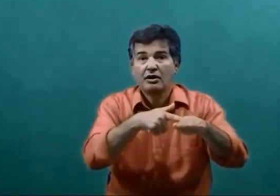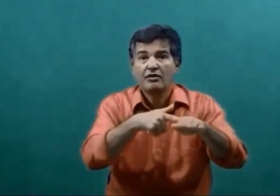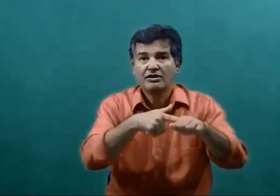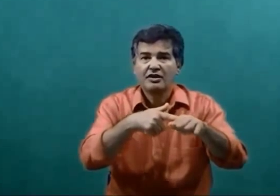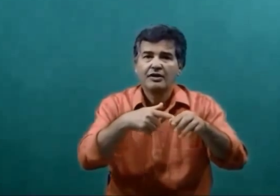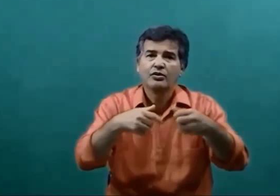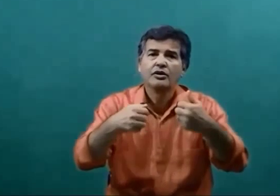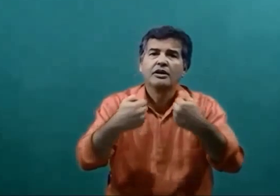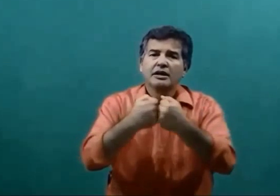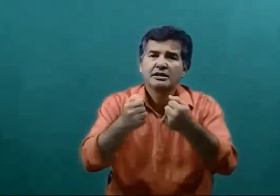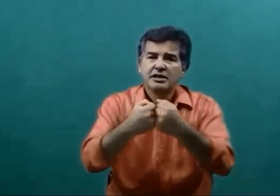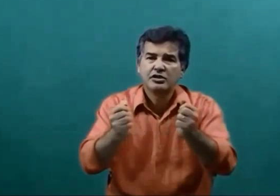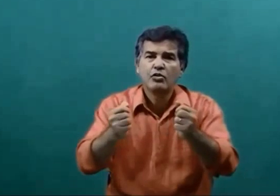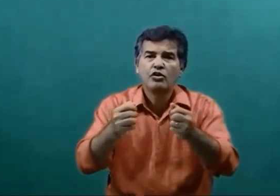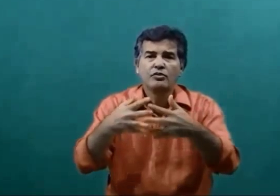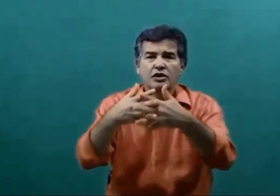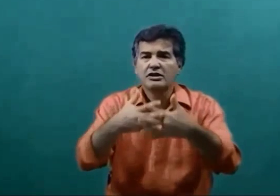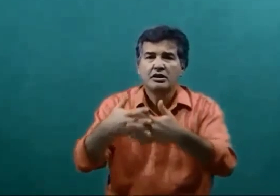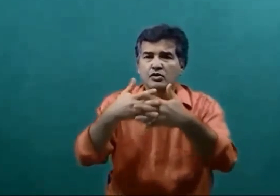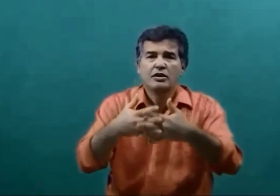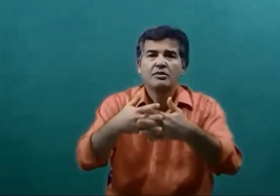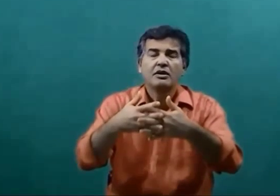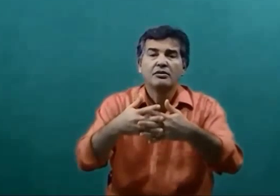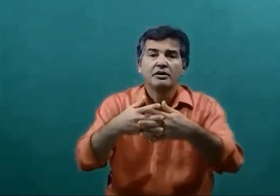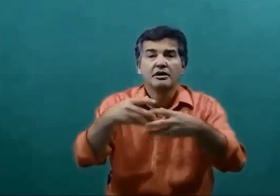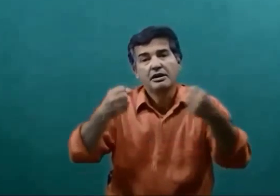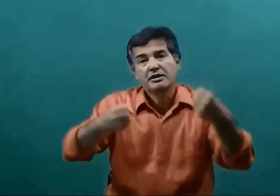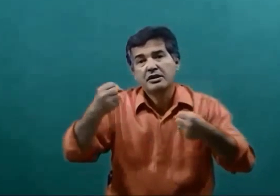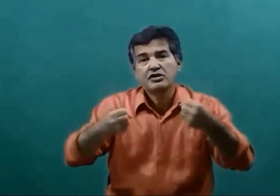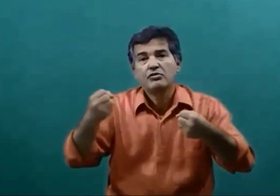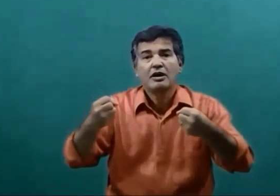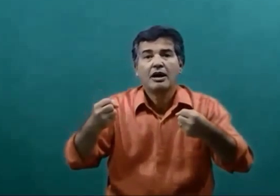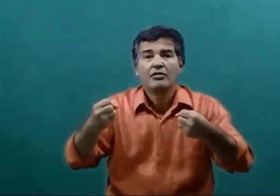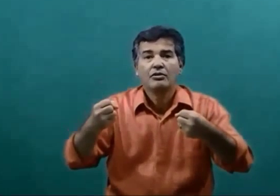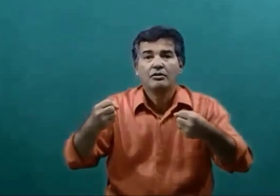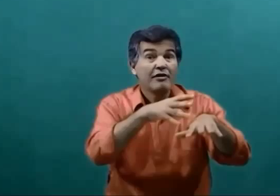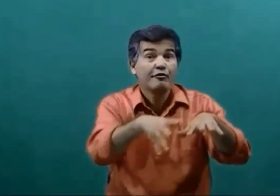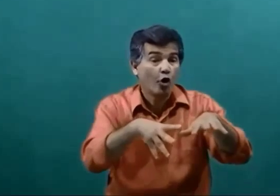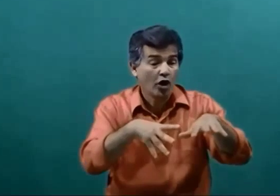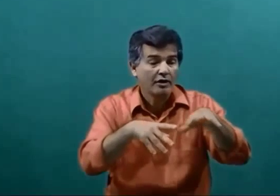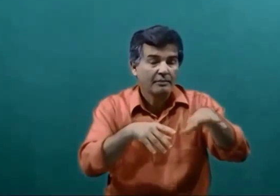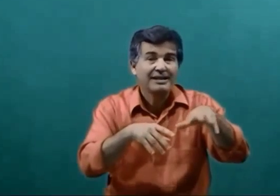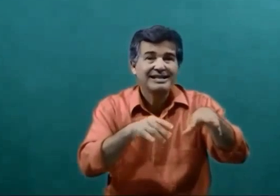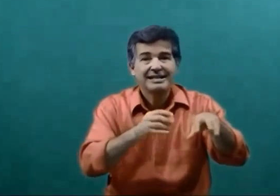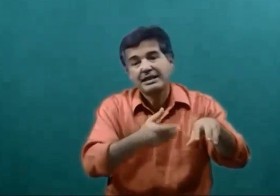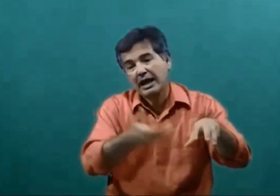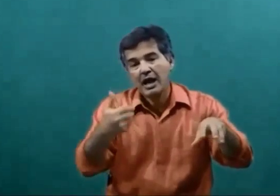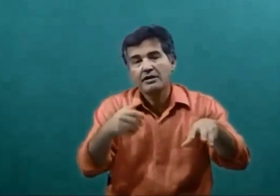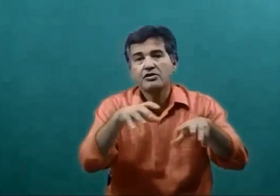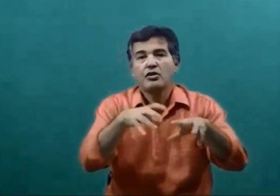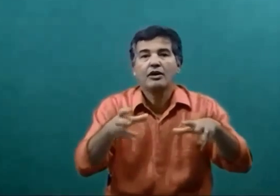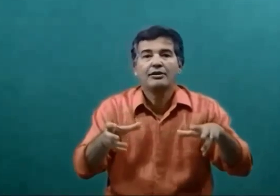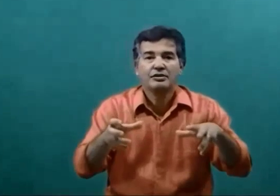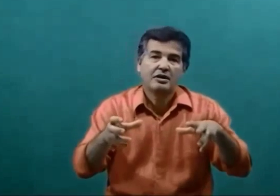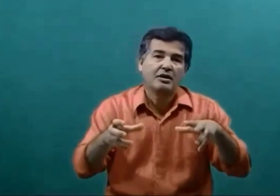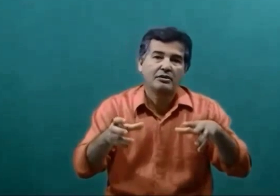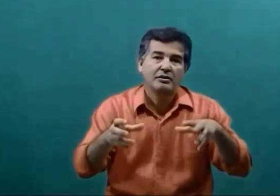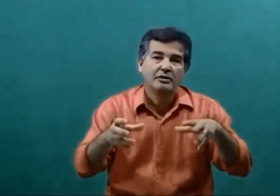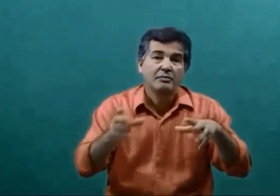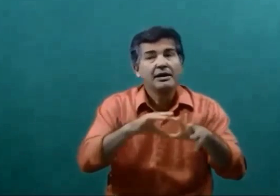o classificador, que seja um ônibus, que seja um caminhão, que seja um carro. O que for, precisa ser antes colocado o sinal. Mas nem